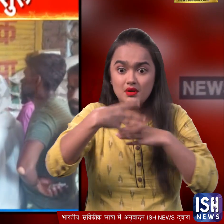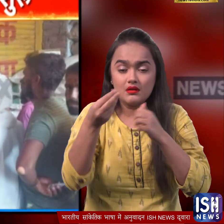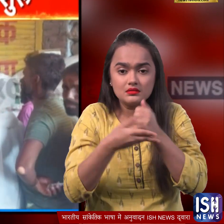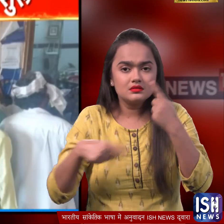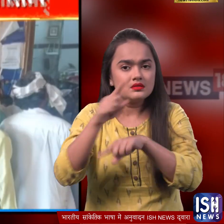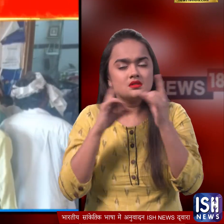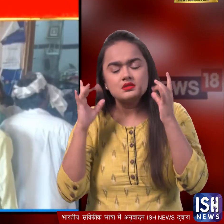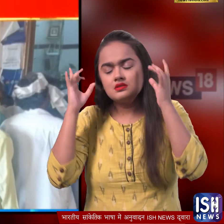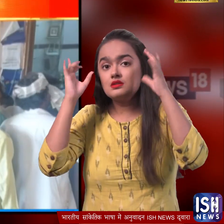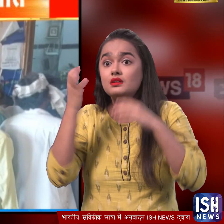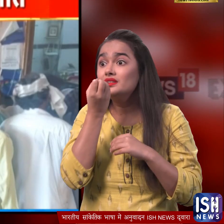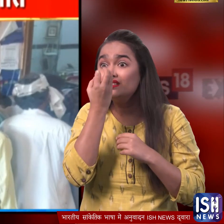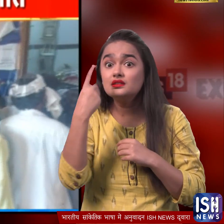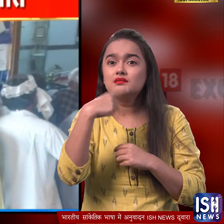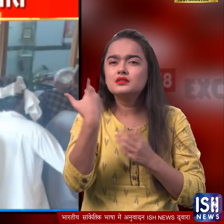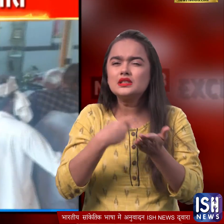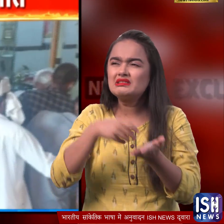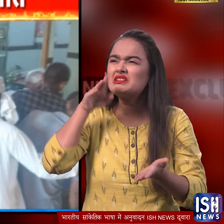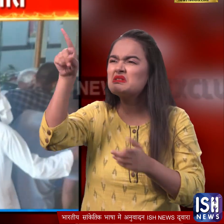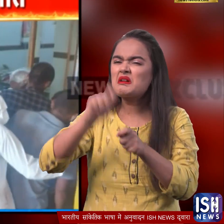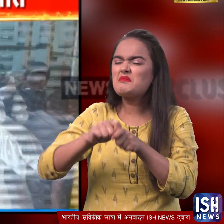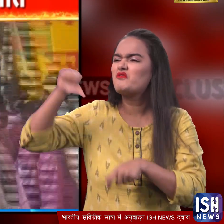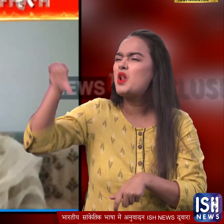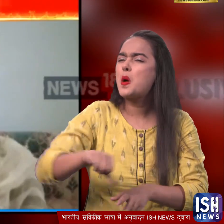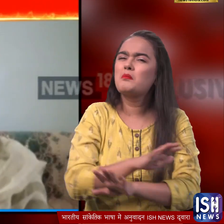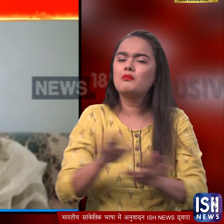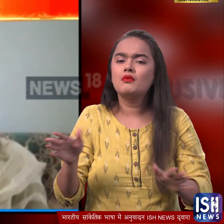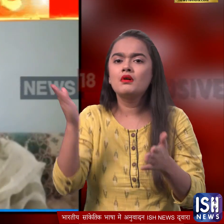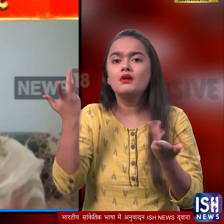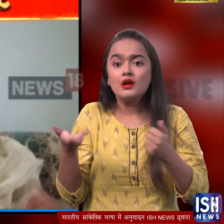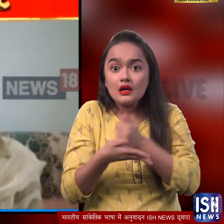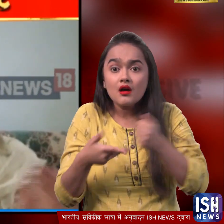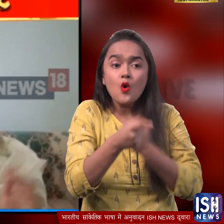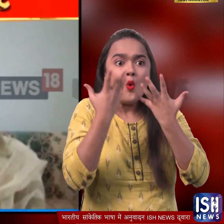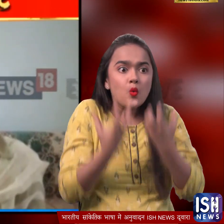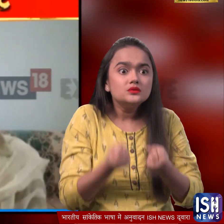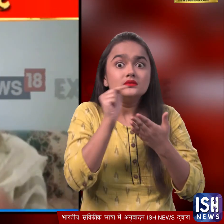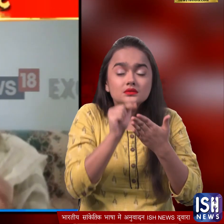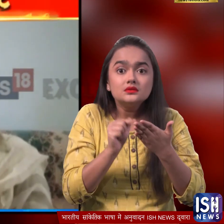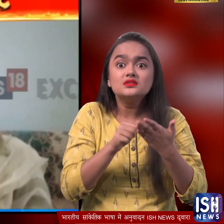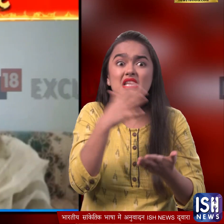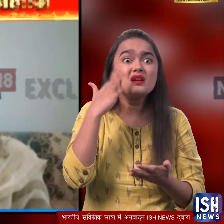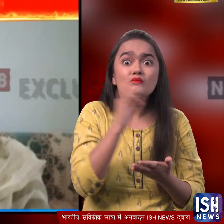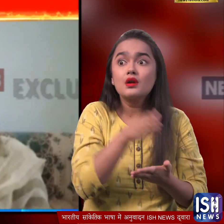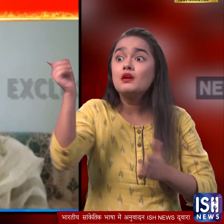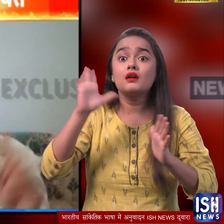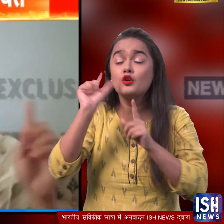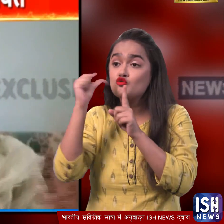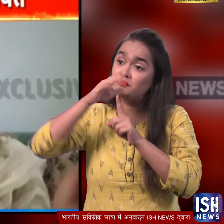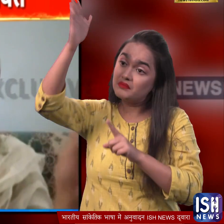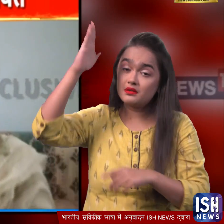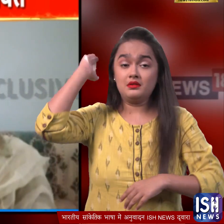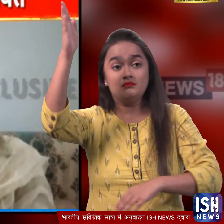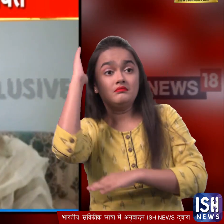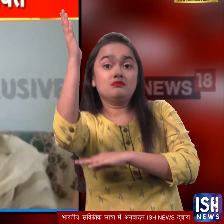के गुस्से को बीजेपी ने राजस्थान सरकार का निकम्मापन बताया। सरकार के लिए किसानों की जरूरत और मांग से ज्यादा यूपी तक